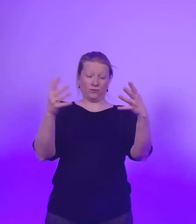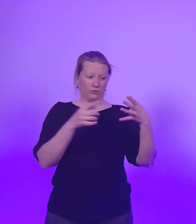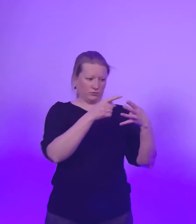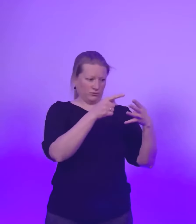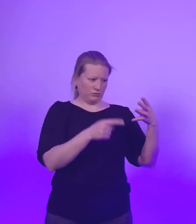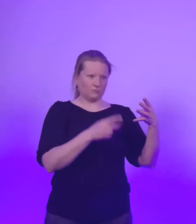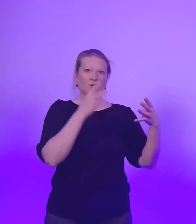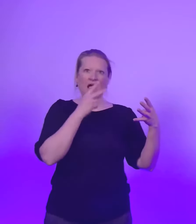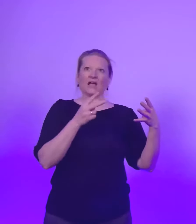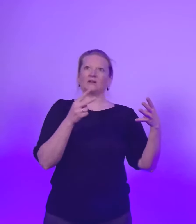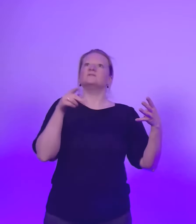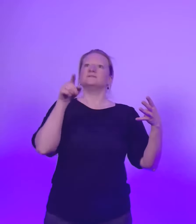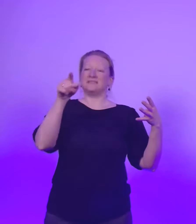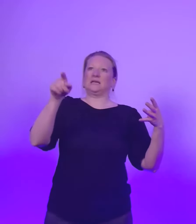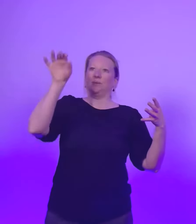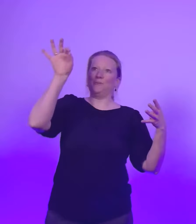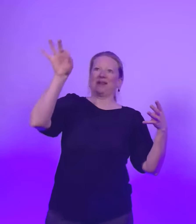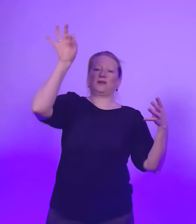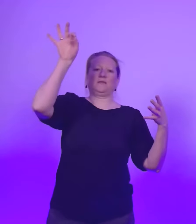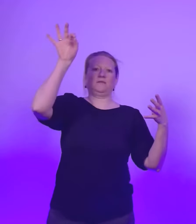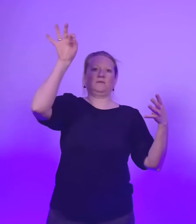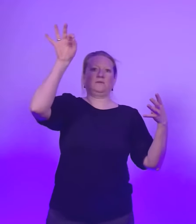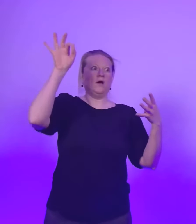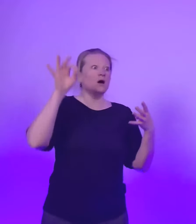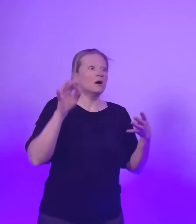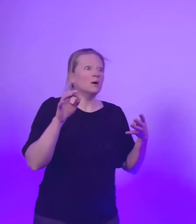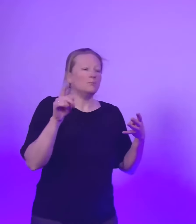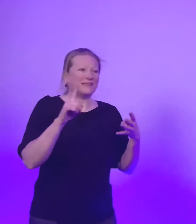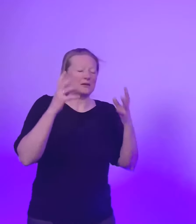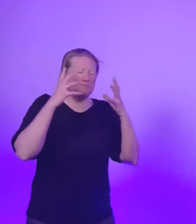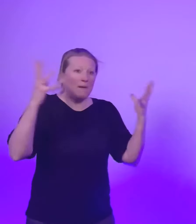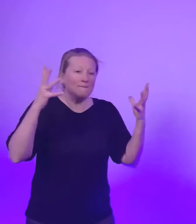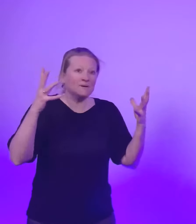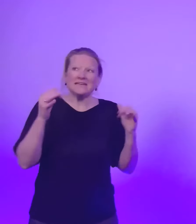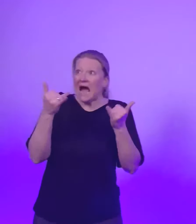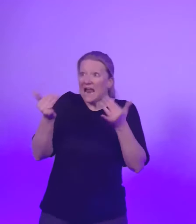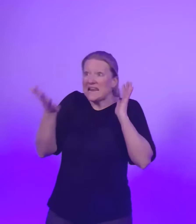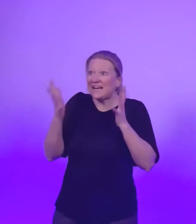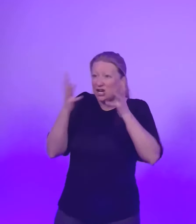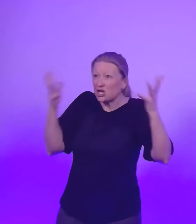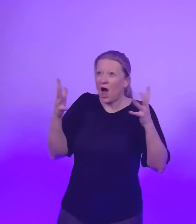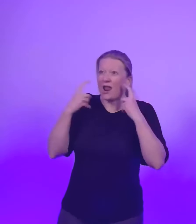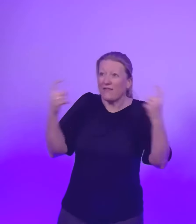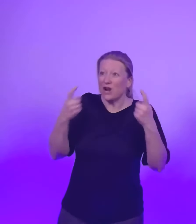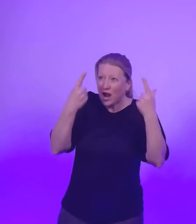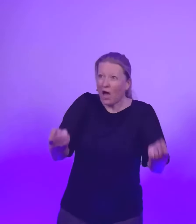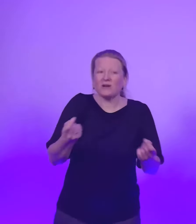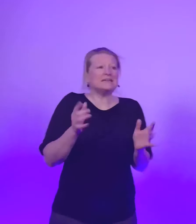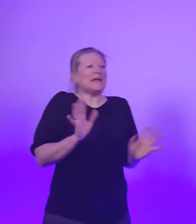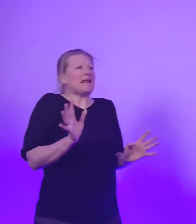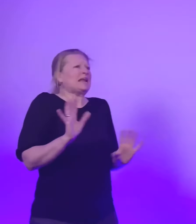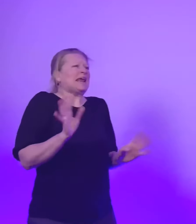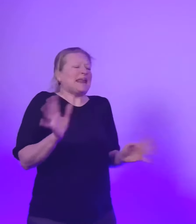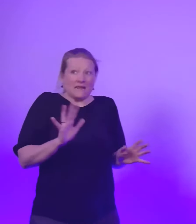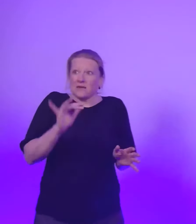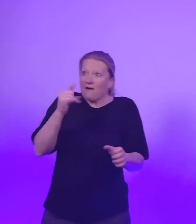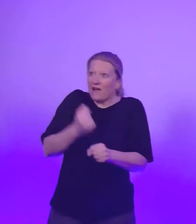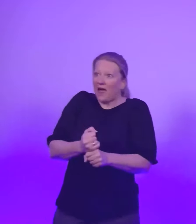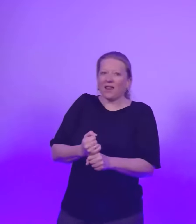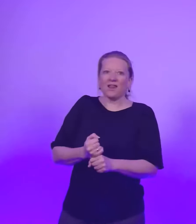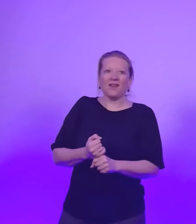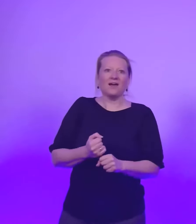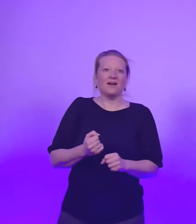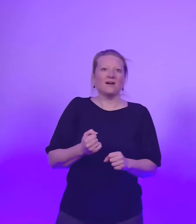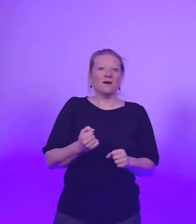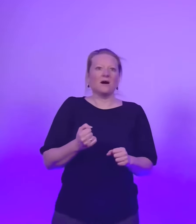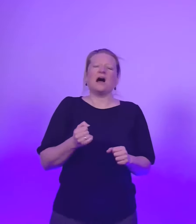Welke zin niet in het liedje voorkomt. Gaan we dan heel hard knallen? Lekker knallen, leuk! Nee, nee, nee! Jawel. Oké, het moet is wel dus gelijk het